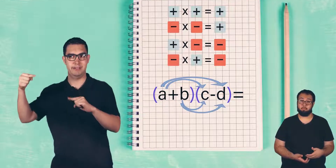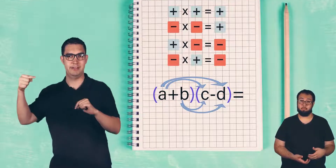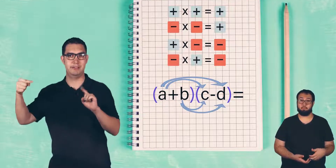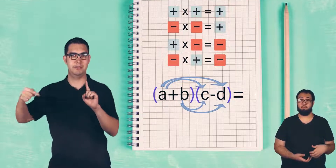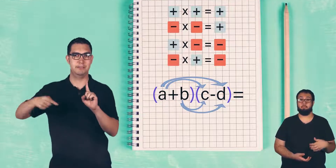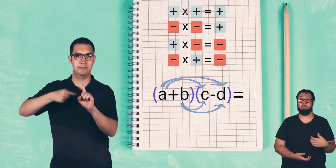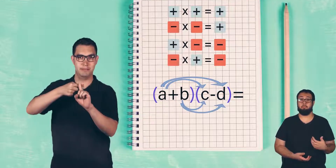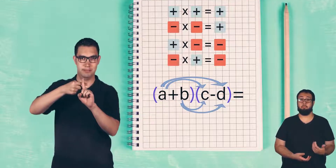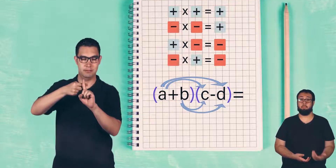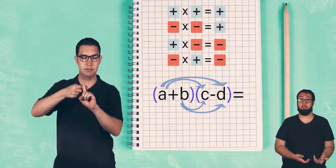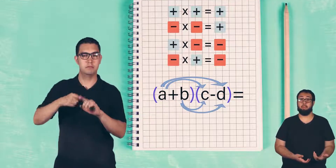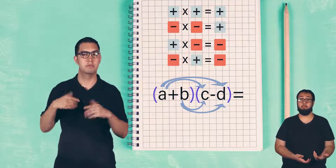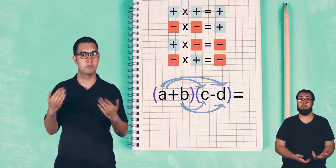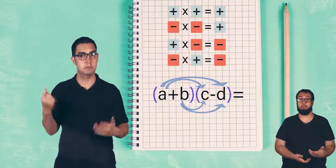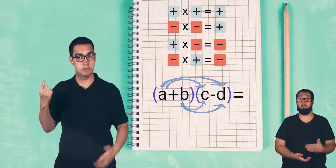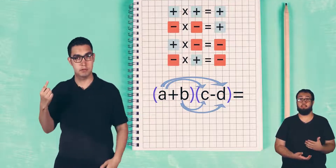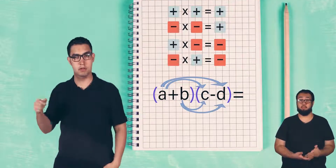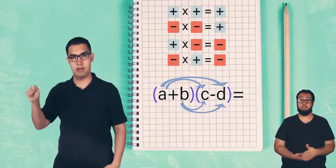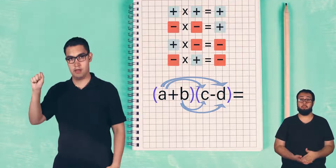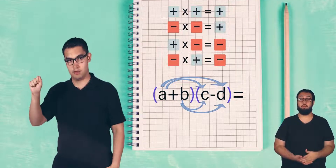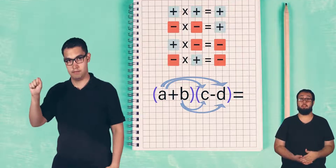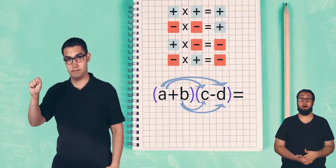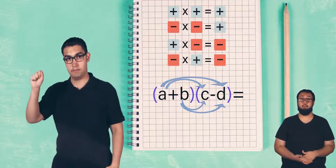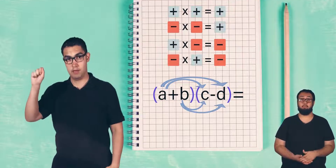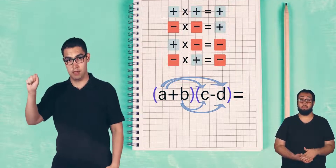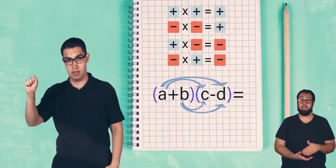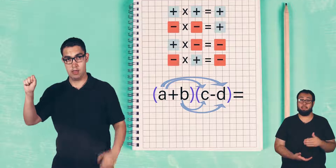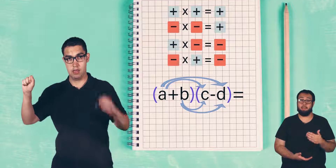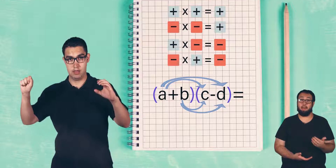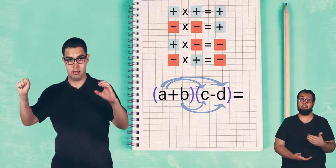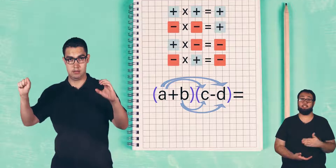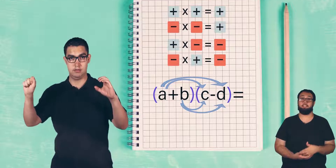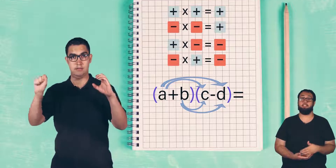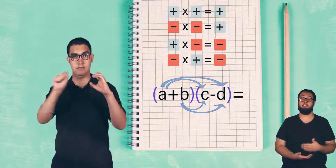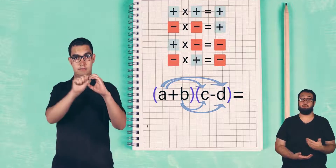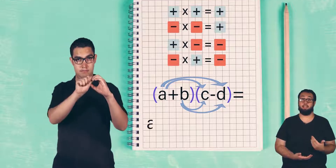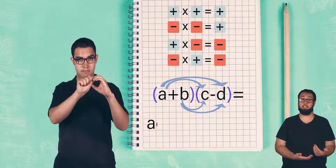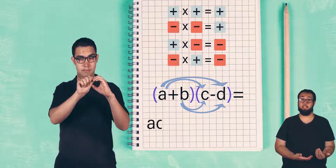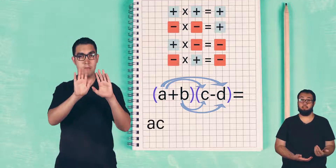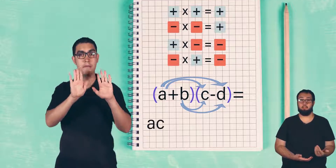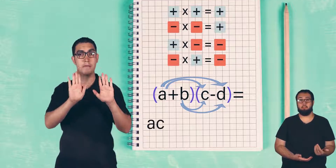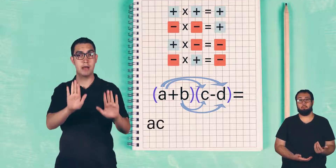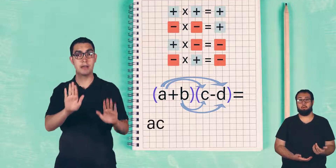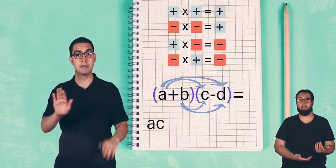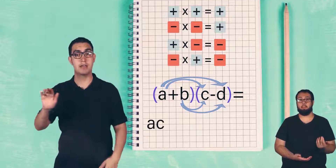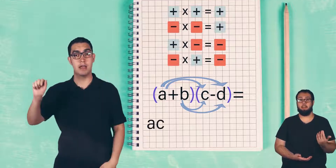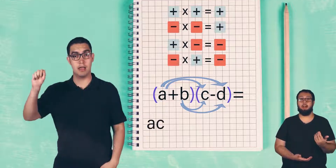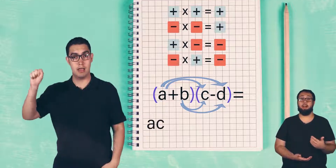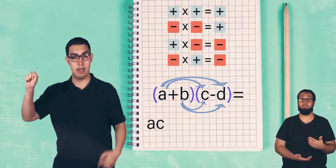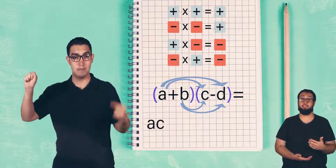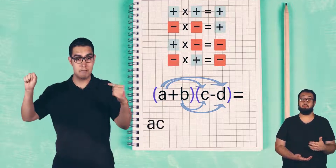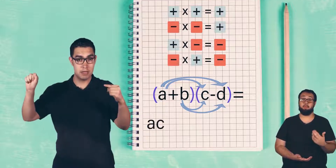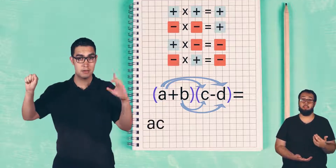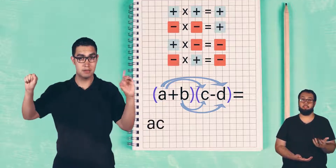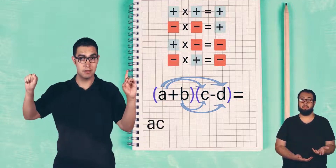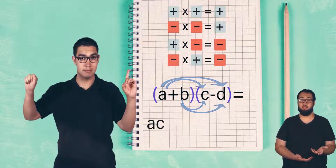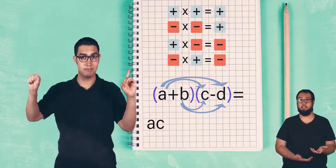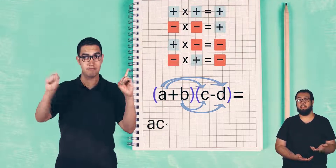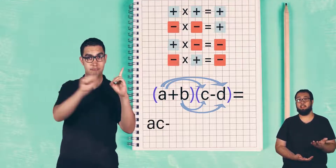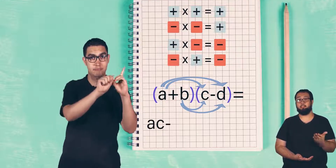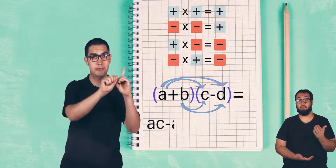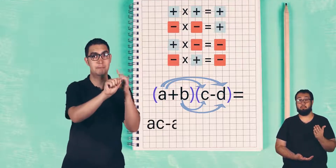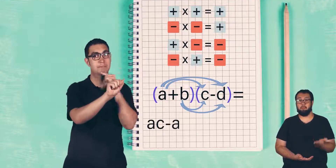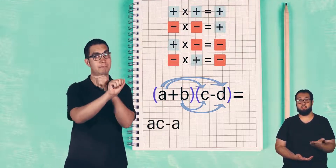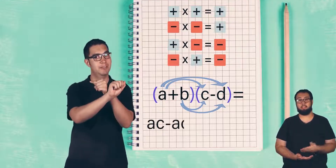multiplicação. Primeiro, vamos distribuir o A. A vezes C resulta em AC, porém, A vezes menos